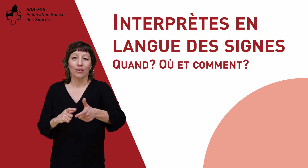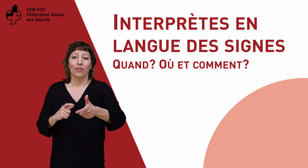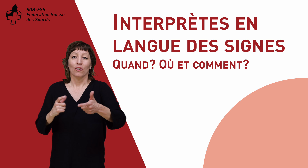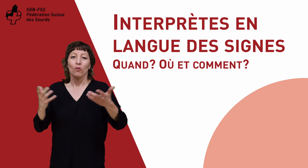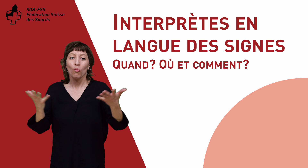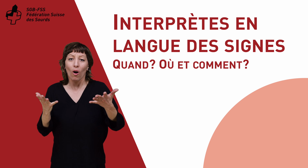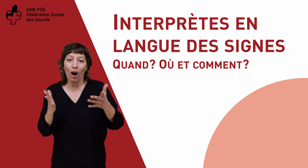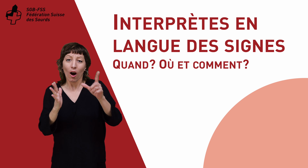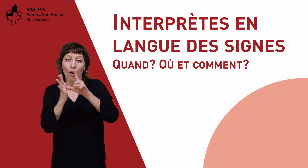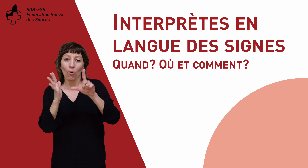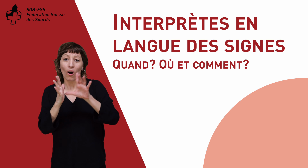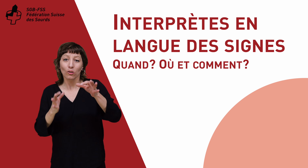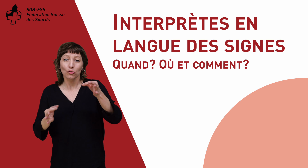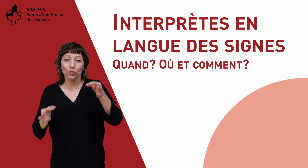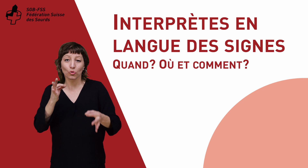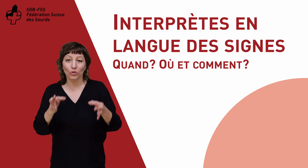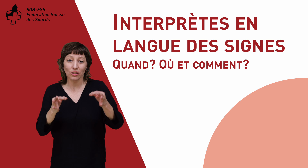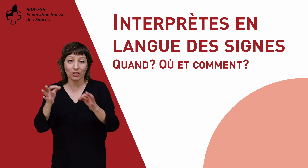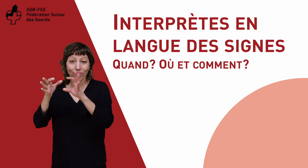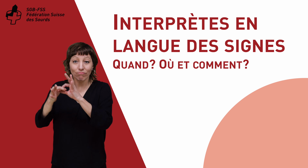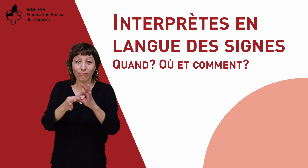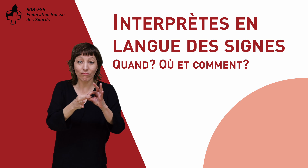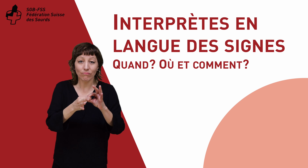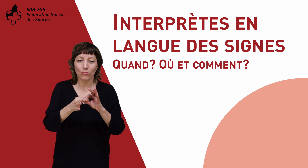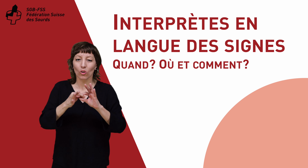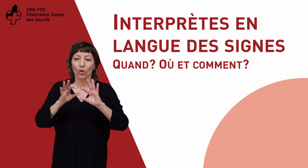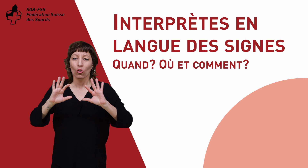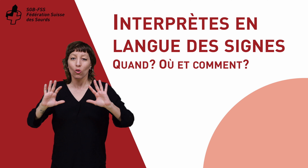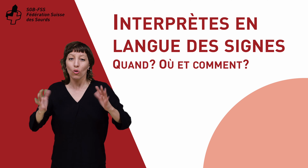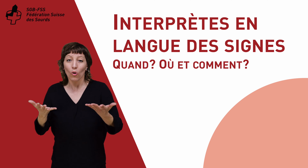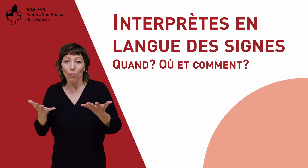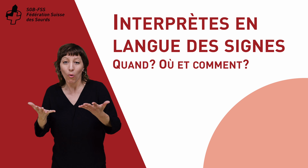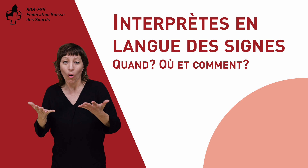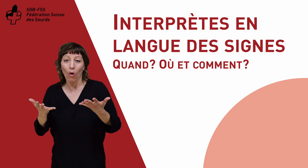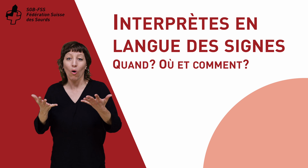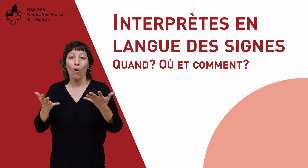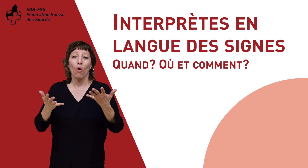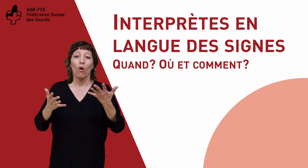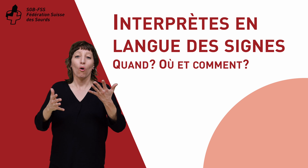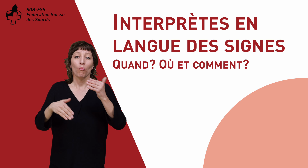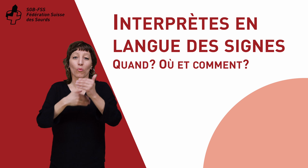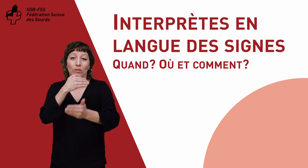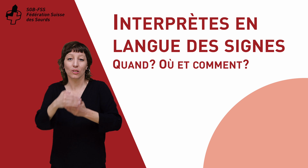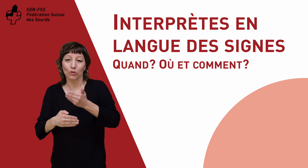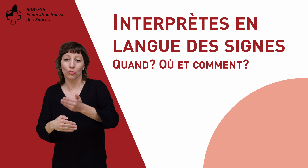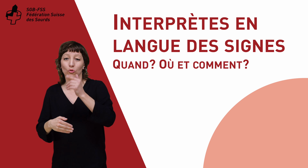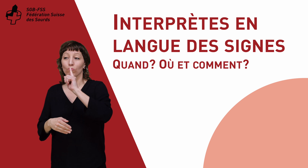travail. Nous t'expliquons ci-après sur quelle base juridique cela repose, comment se déroule le